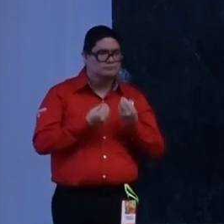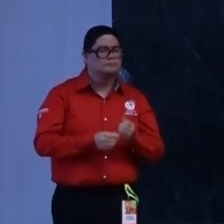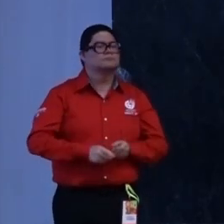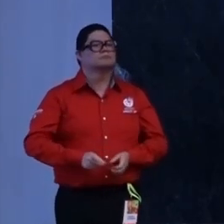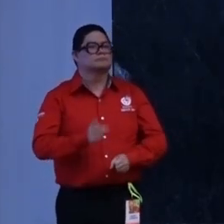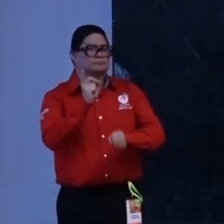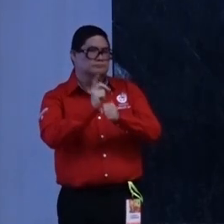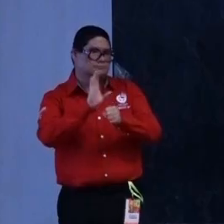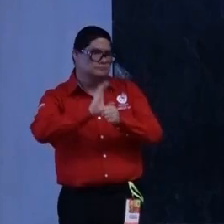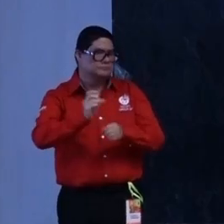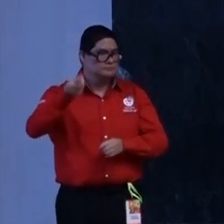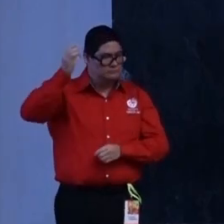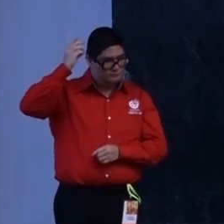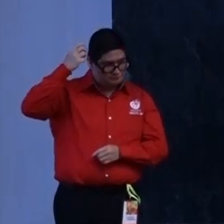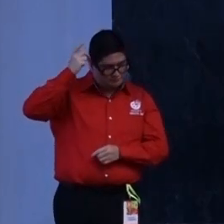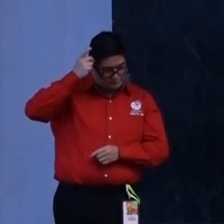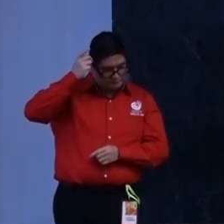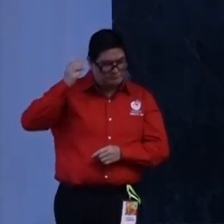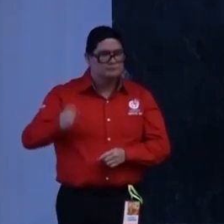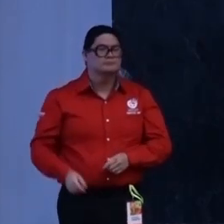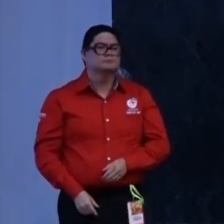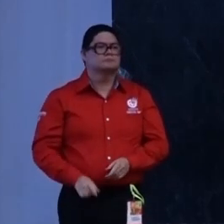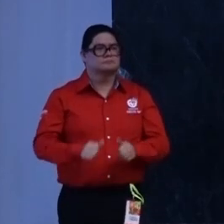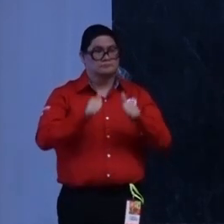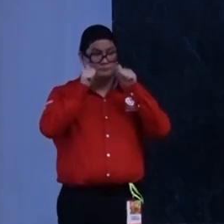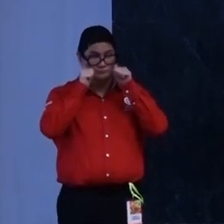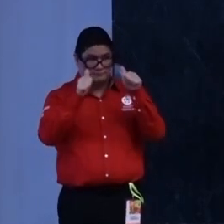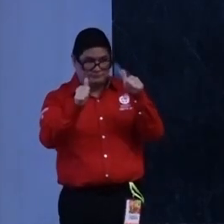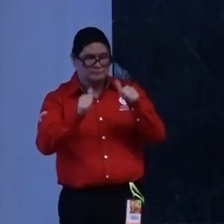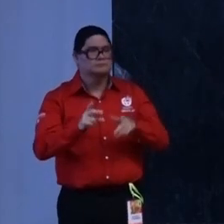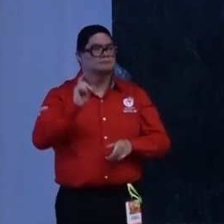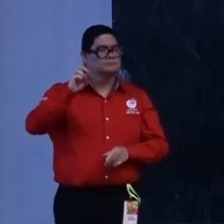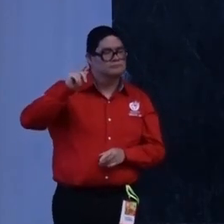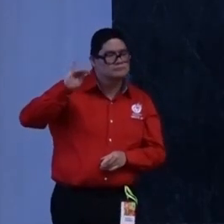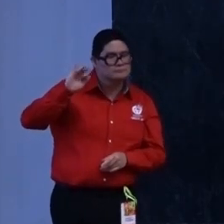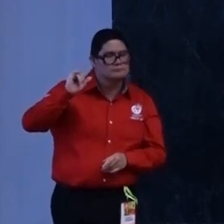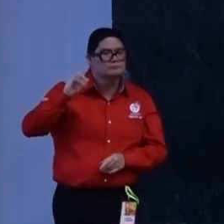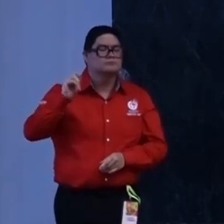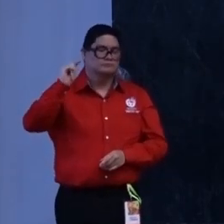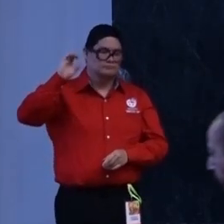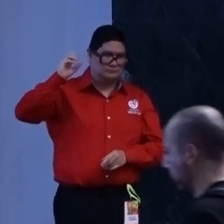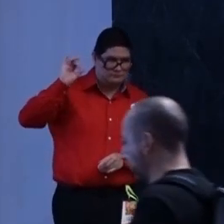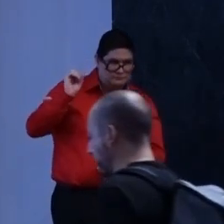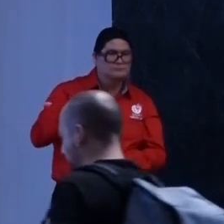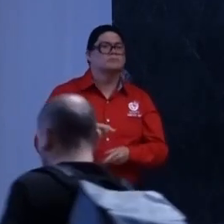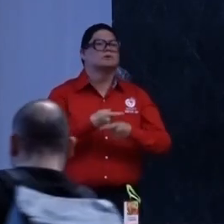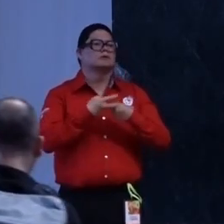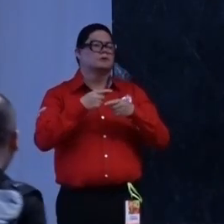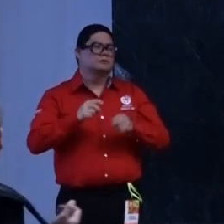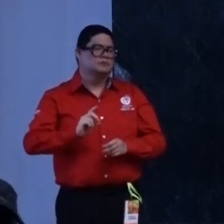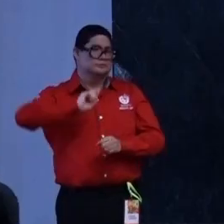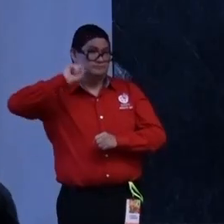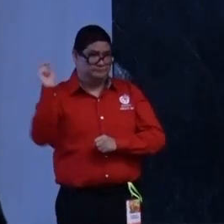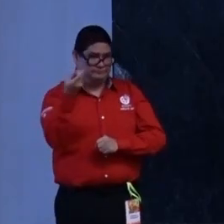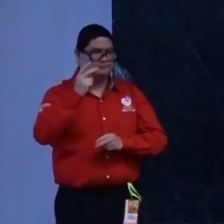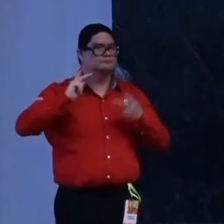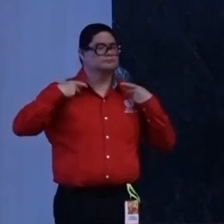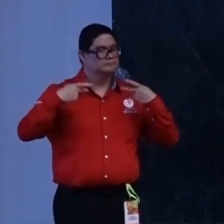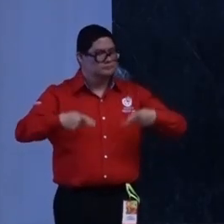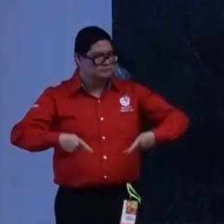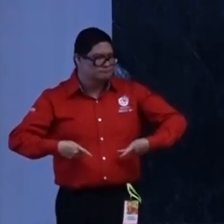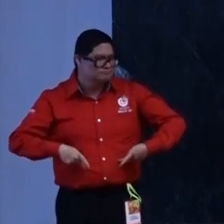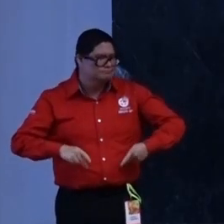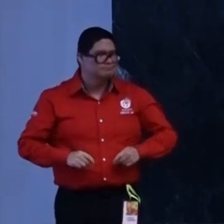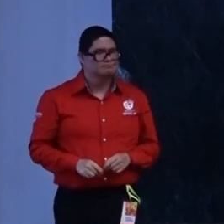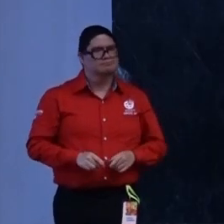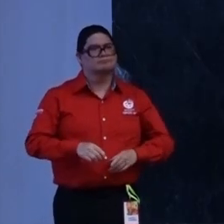cerebral leve, epilepsia, déficit de atención, TOC y doble excepcionalidad, condiciones que nunca